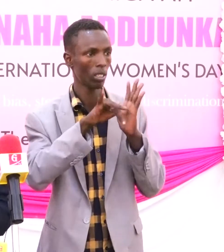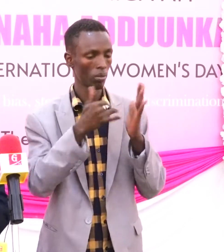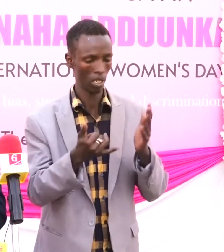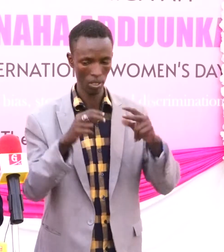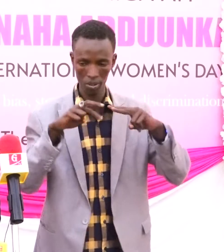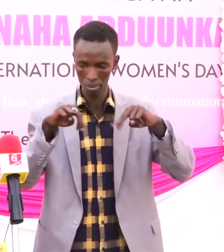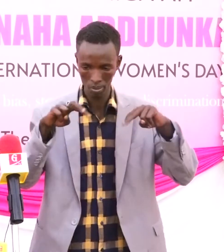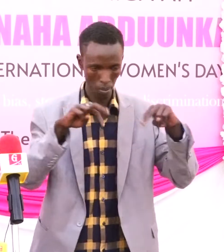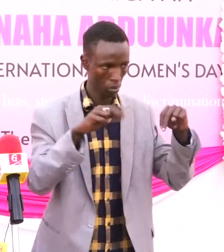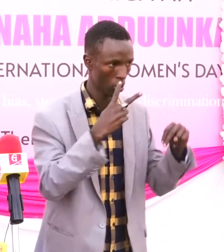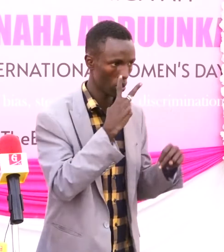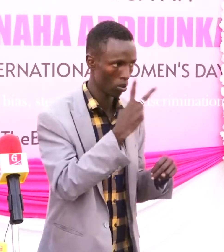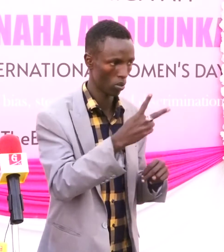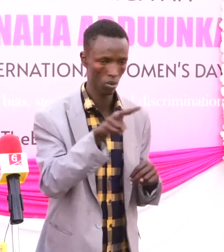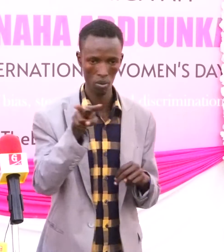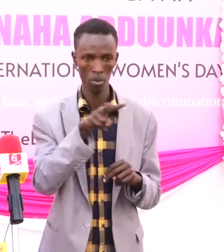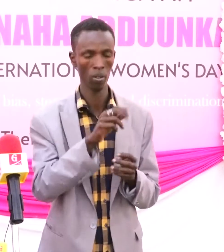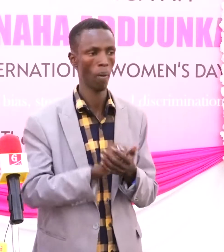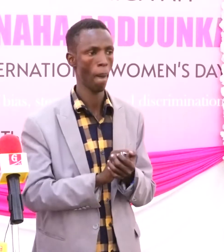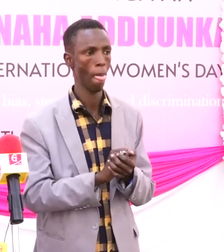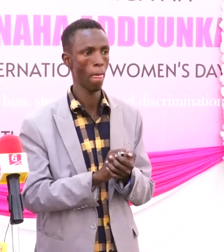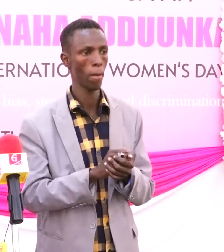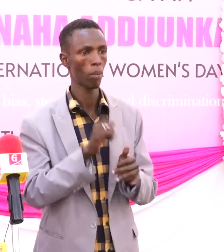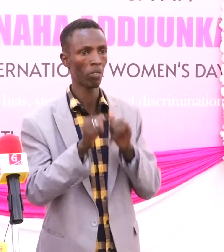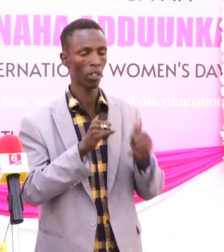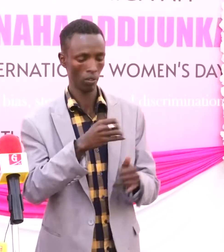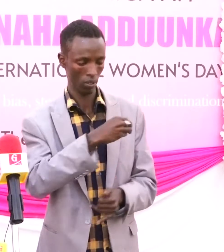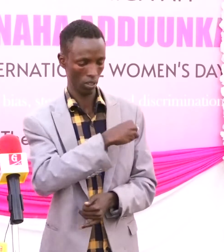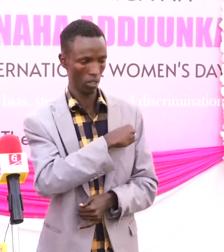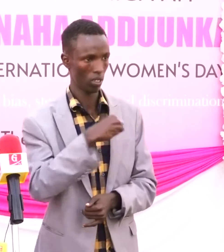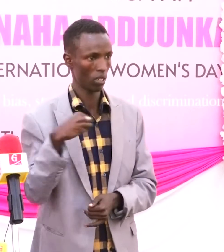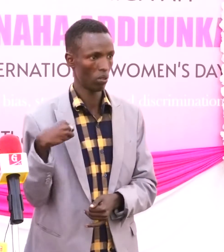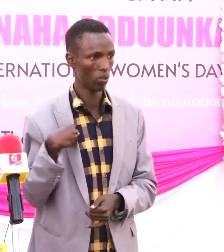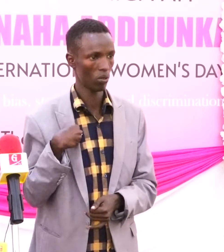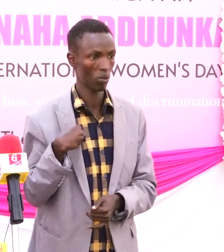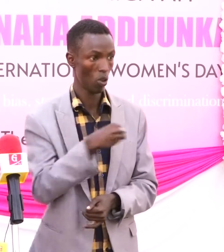جيي بل إن لا أجو هو يوي كأمر راعة